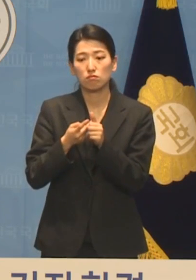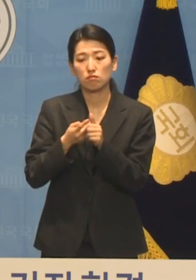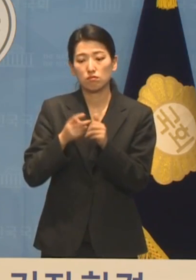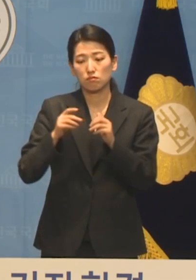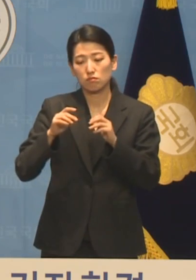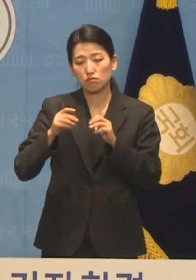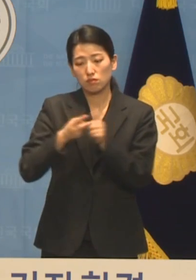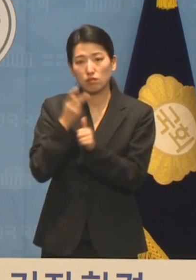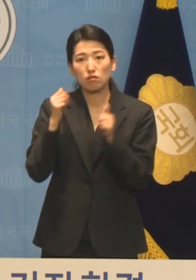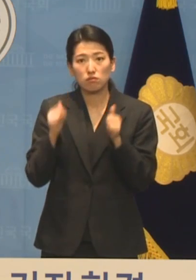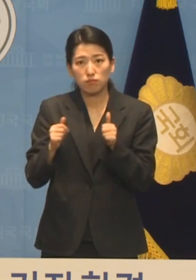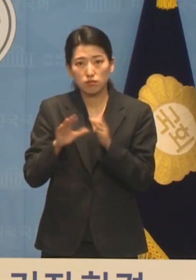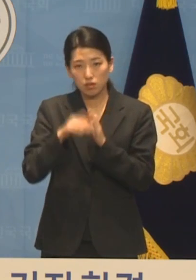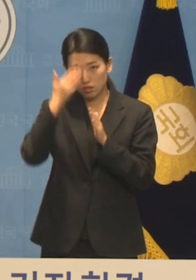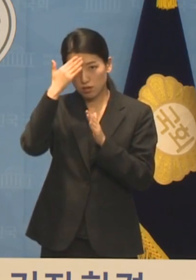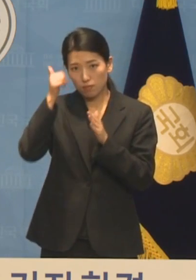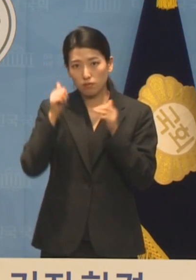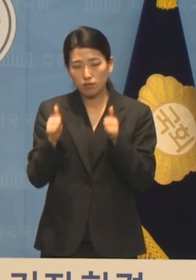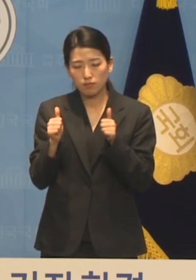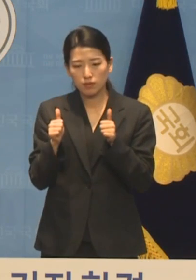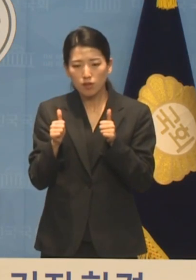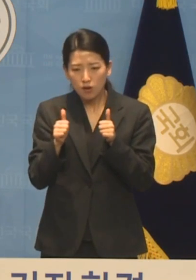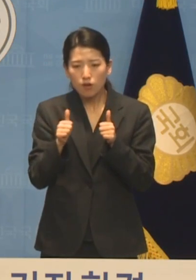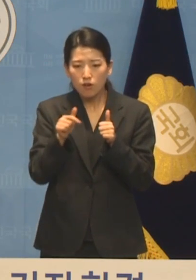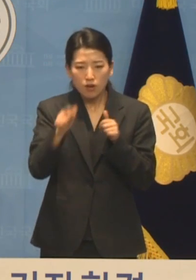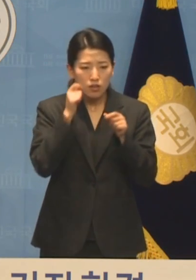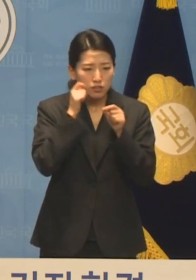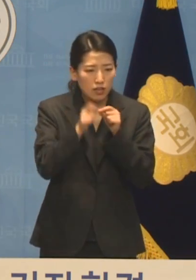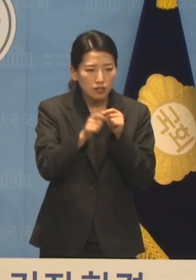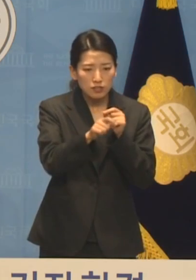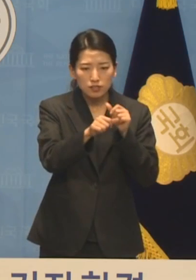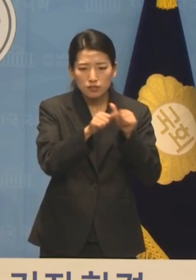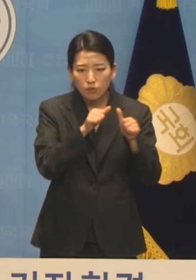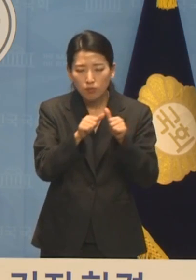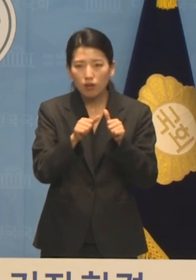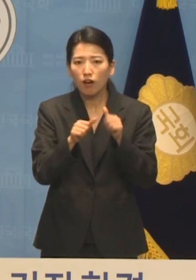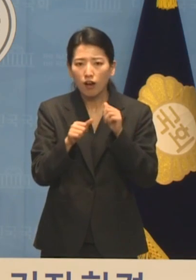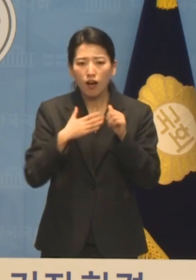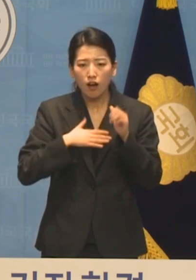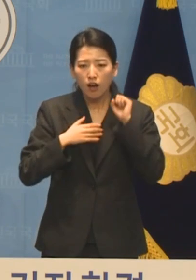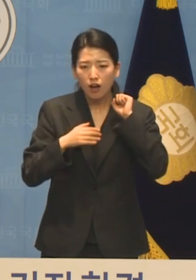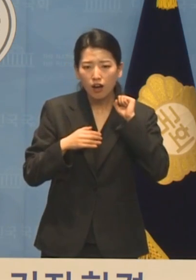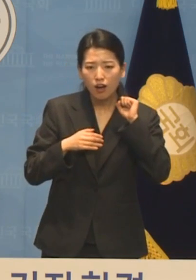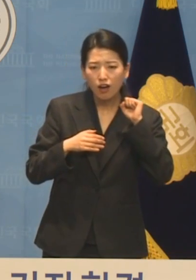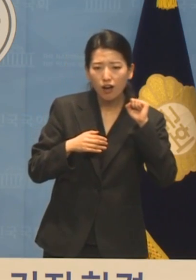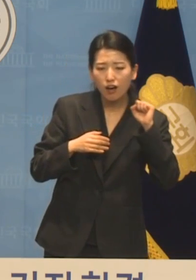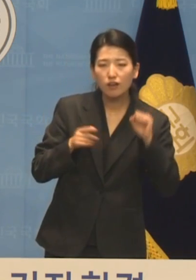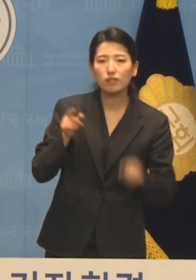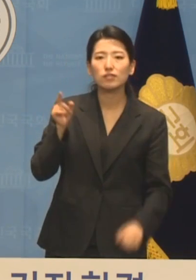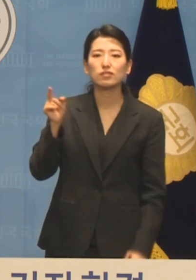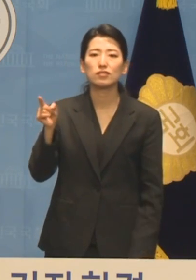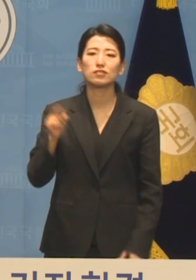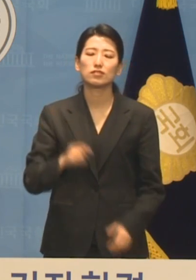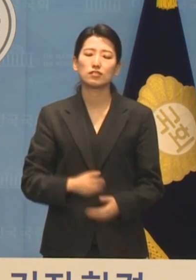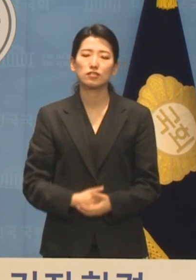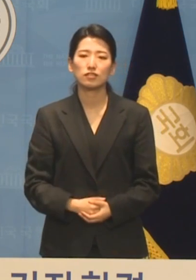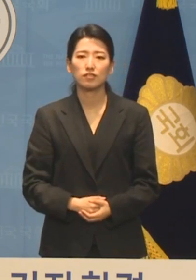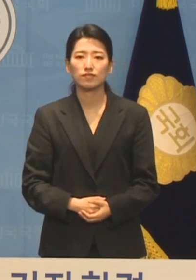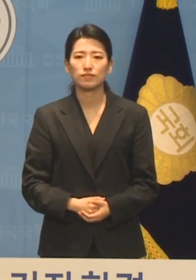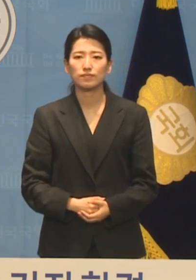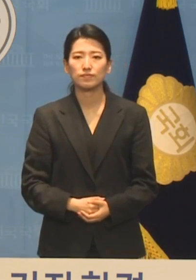바탕으로 탄핵 심판을 인용했습니다. 사기꾼들에게 헌법재판소가 철저하게 유린당한